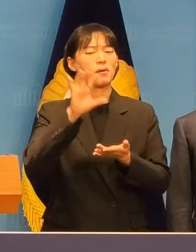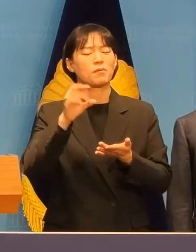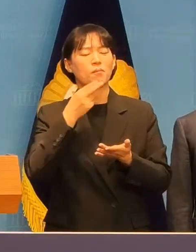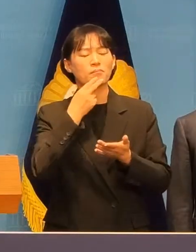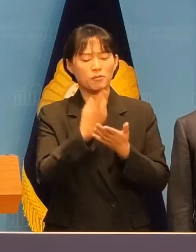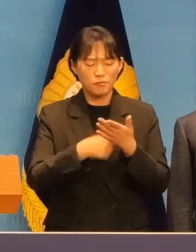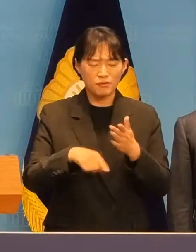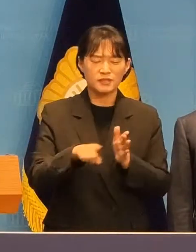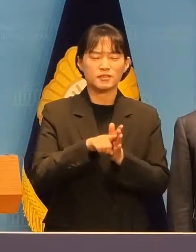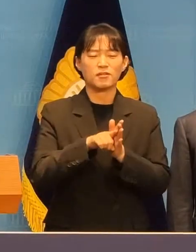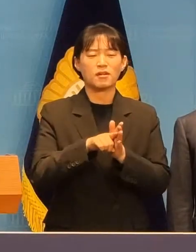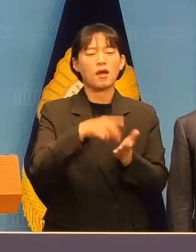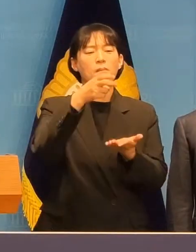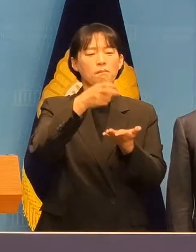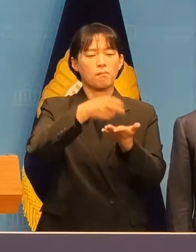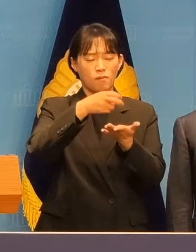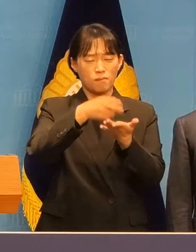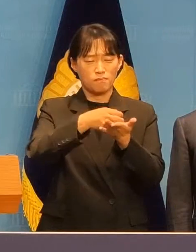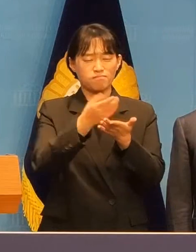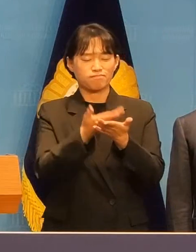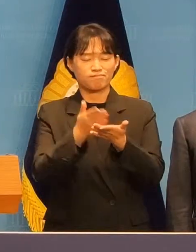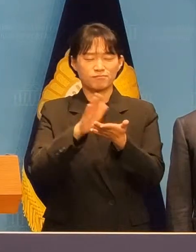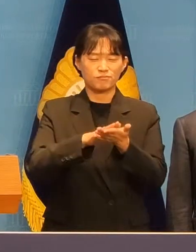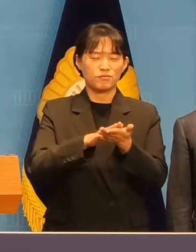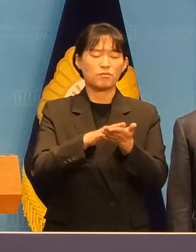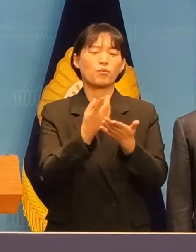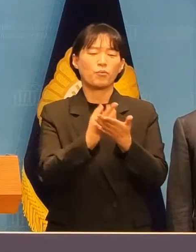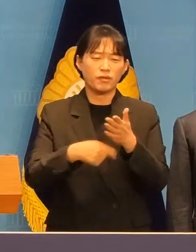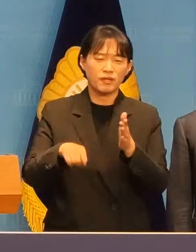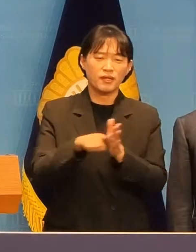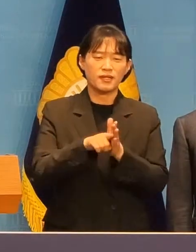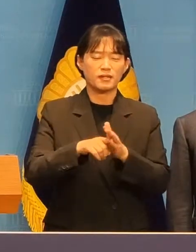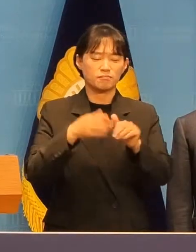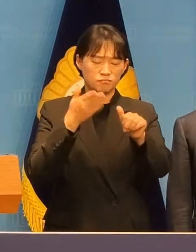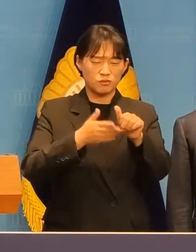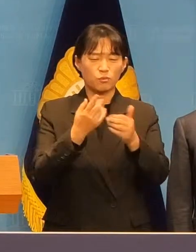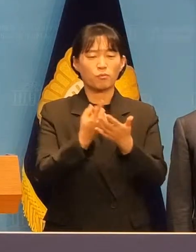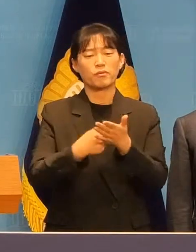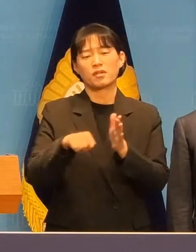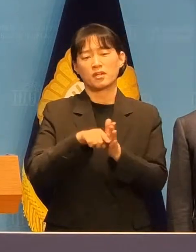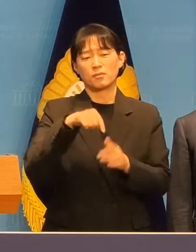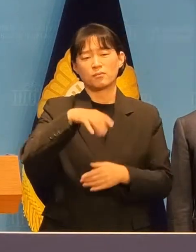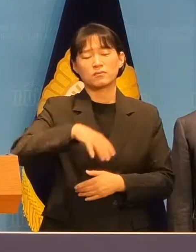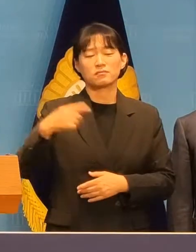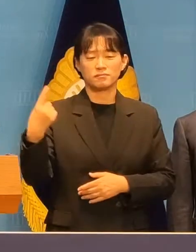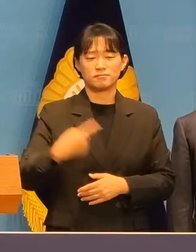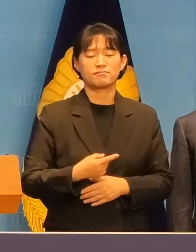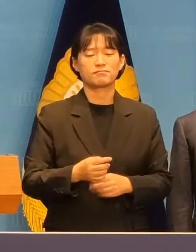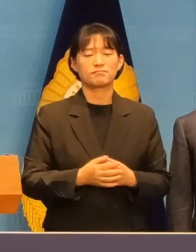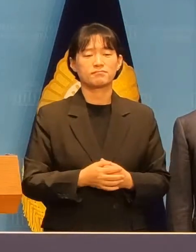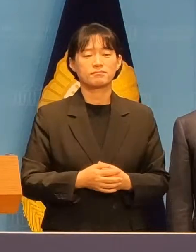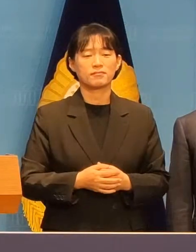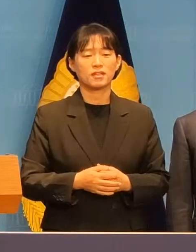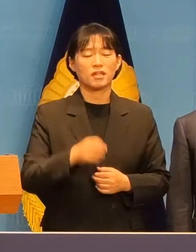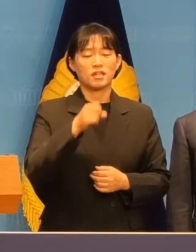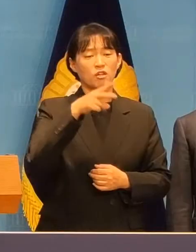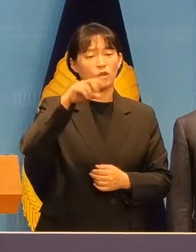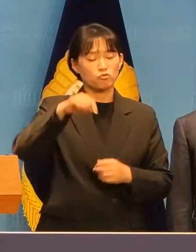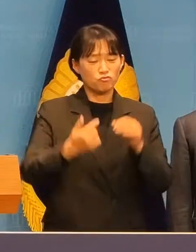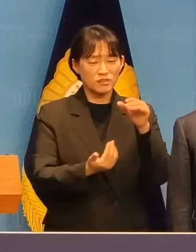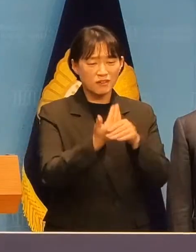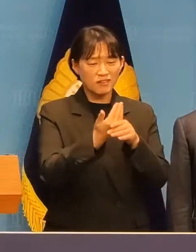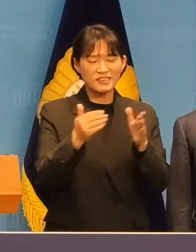하기 위한 입법 보완을 강력히 촉구하기 위해 이 자리에 섰습니다. 여순 사건은